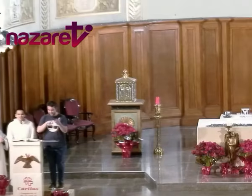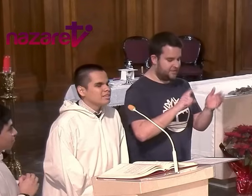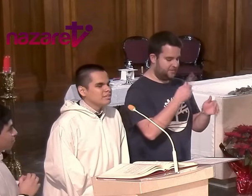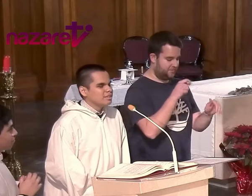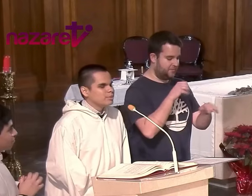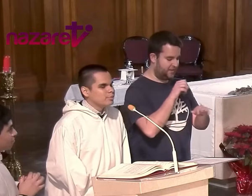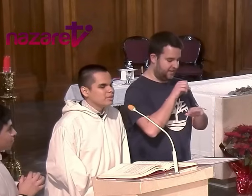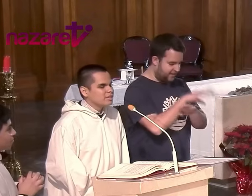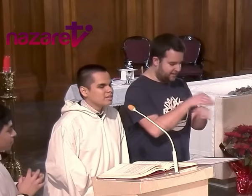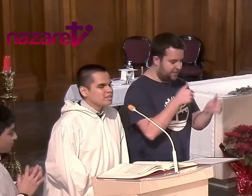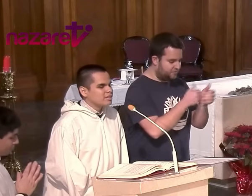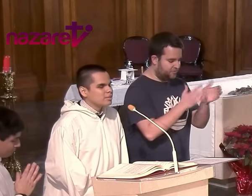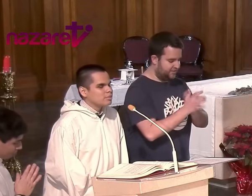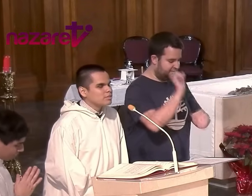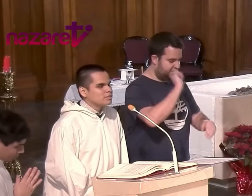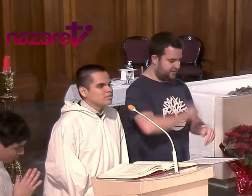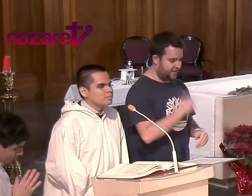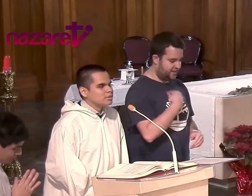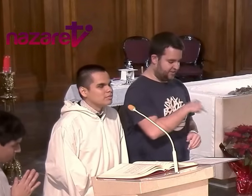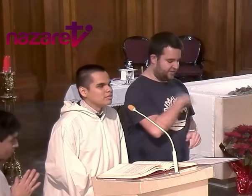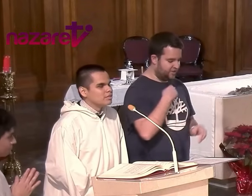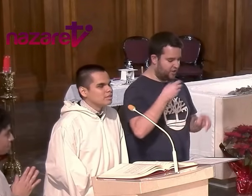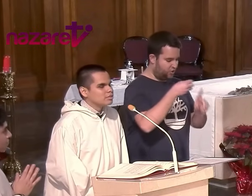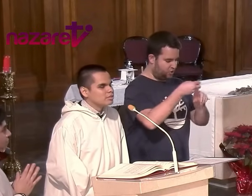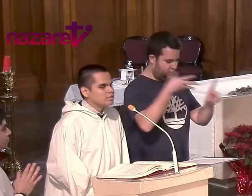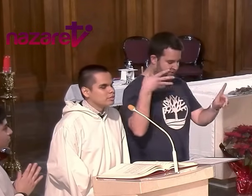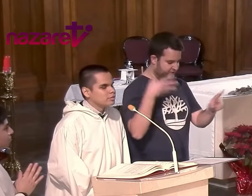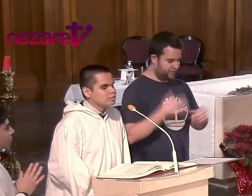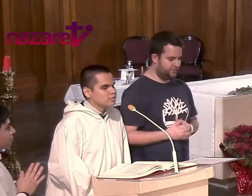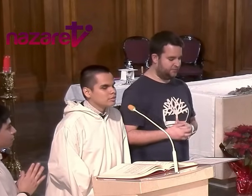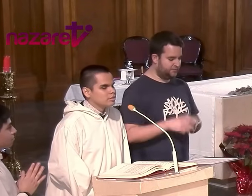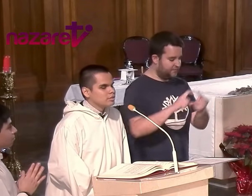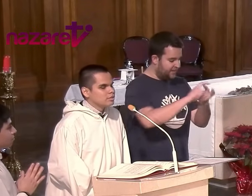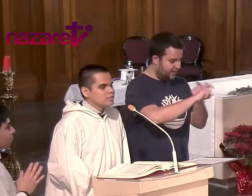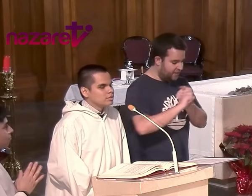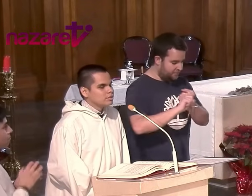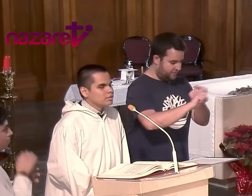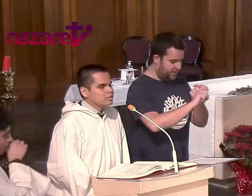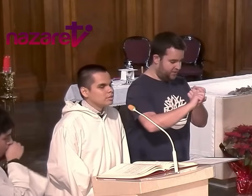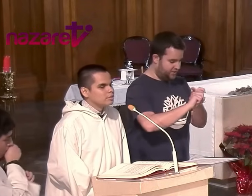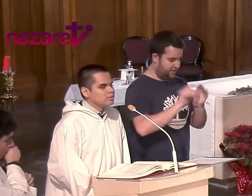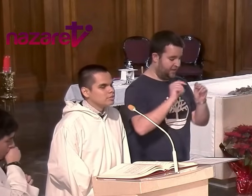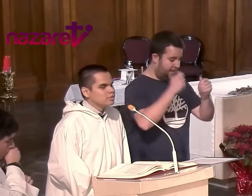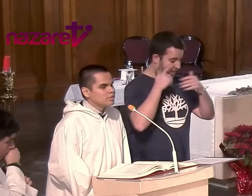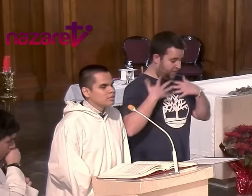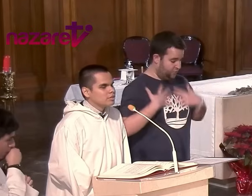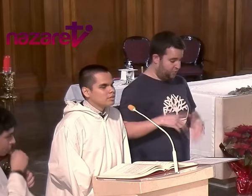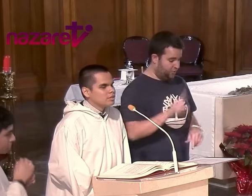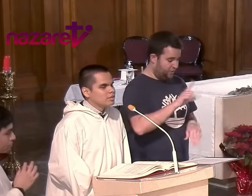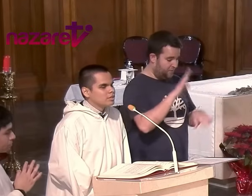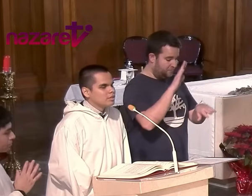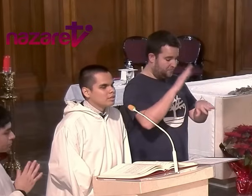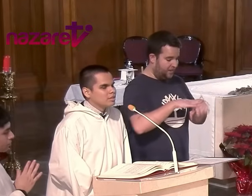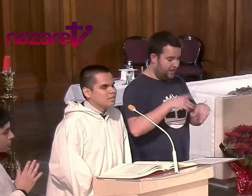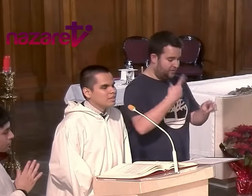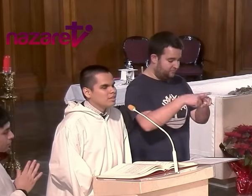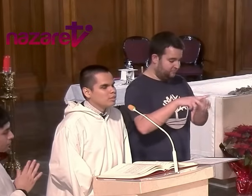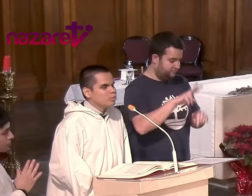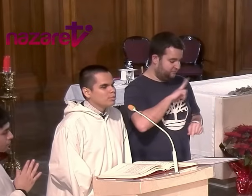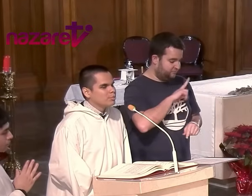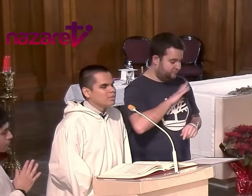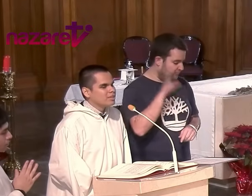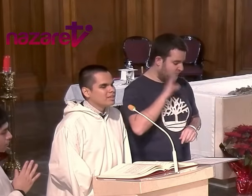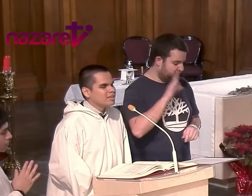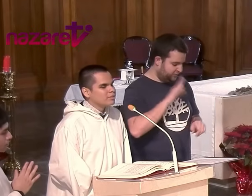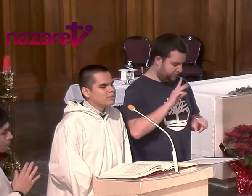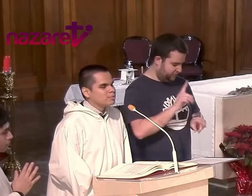Lectura de la primera carta del apóstol San Pablo a los Corintios. Hermanos, el